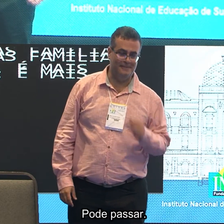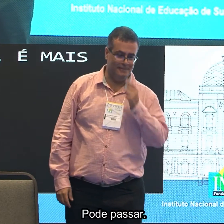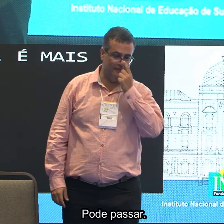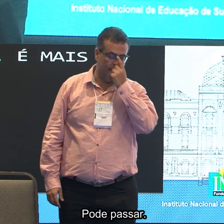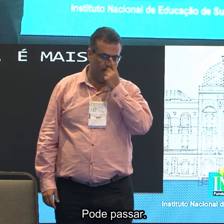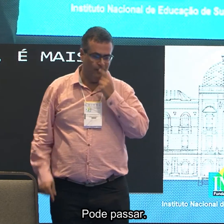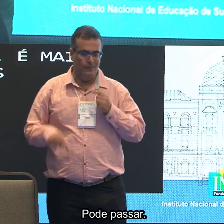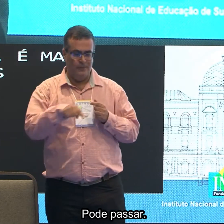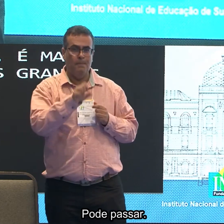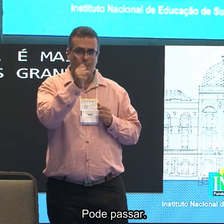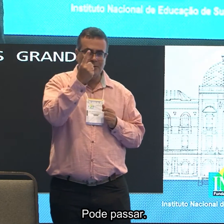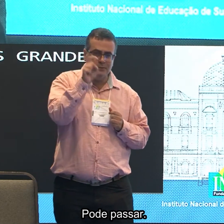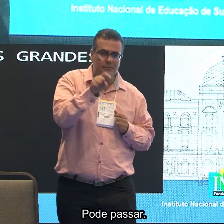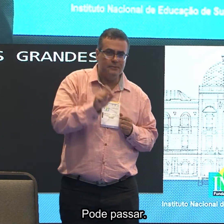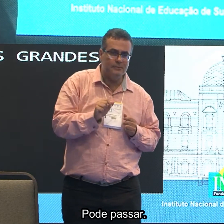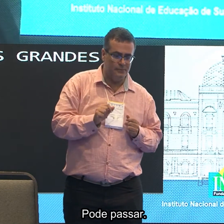Pode passar o próximo slide, por gentileza?